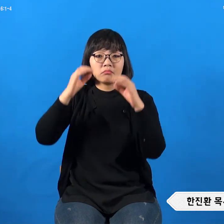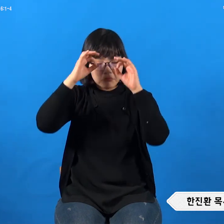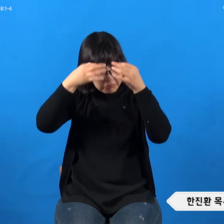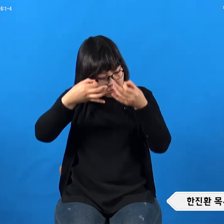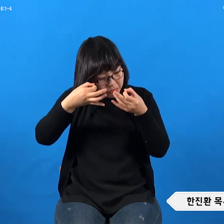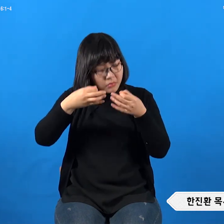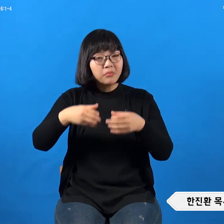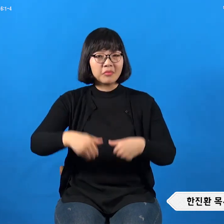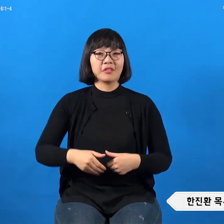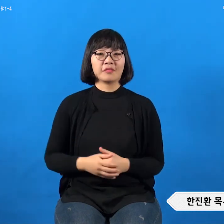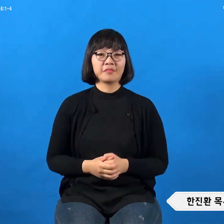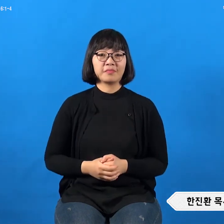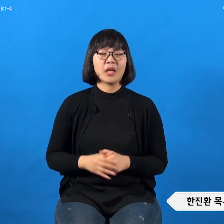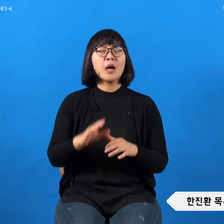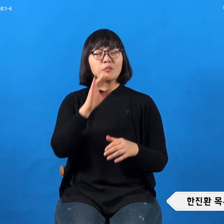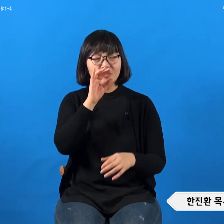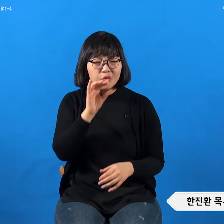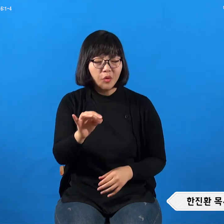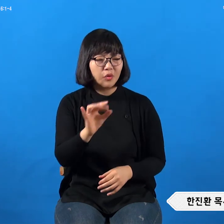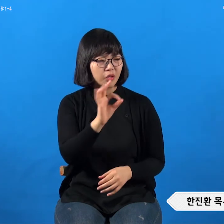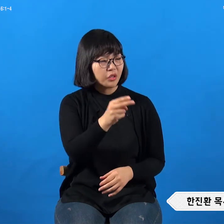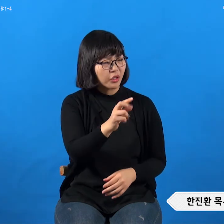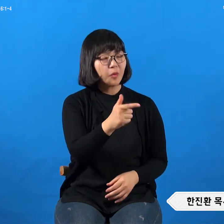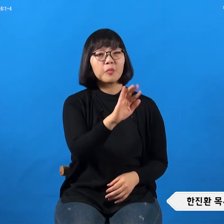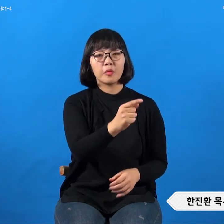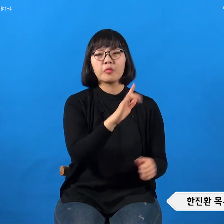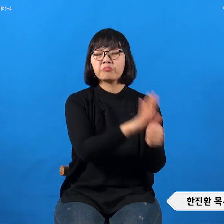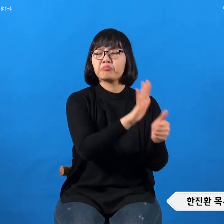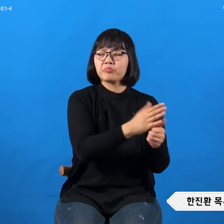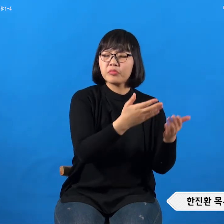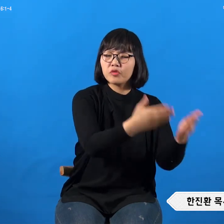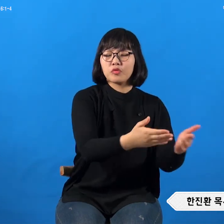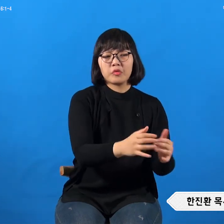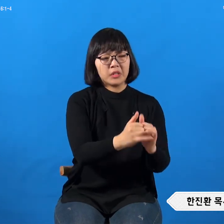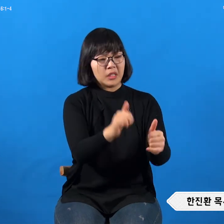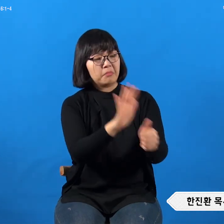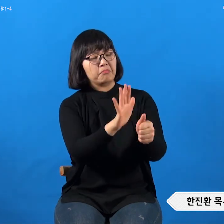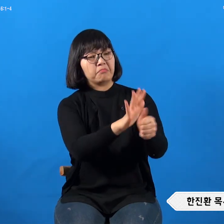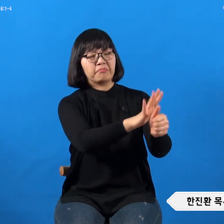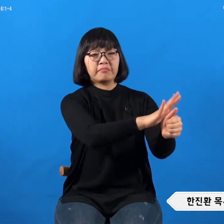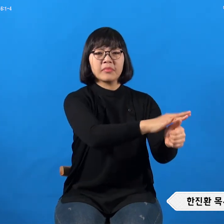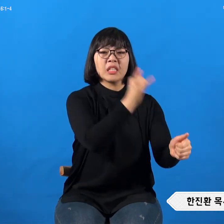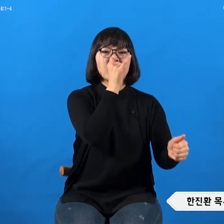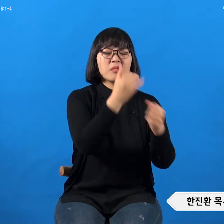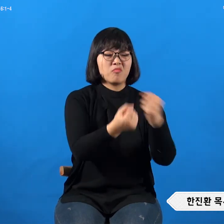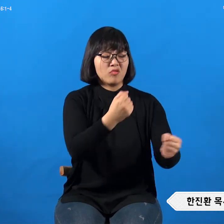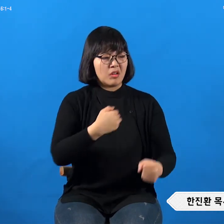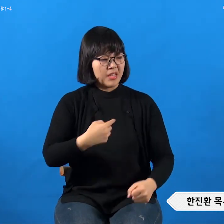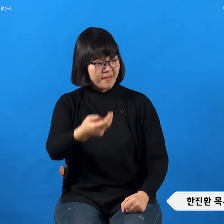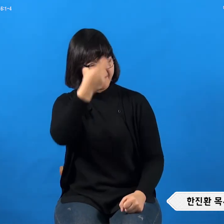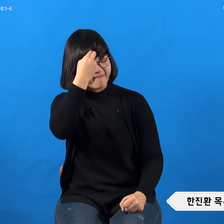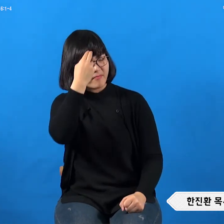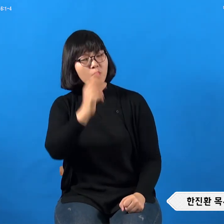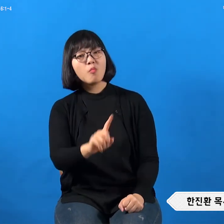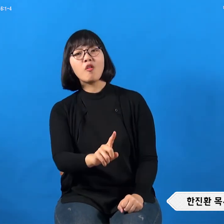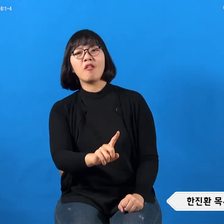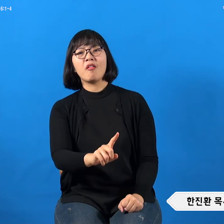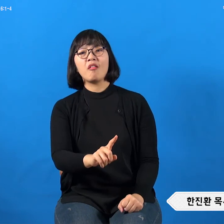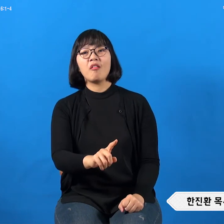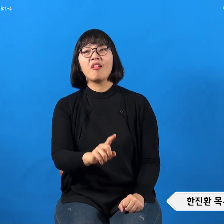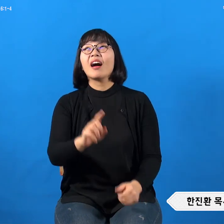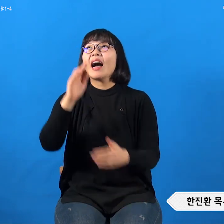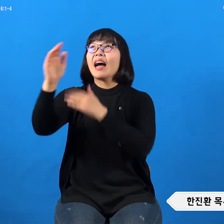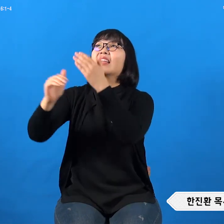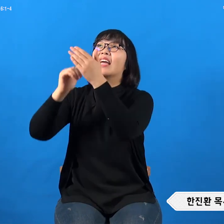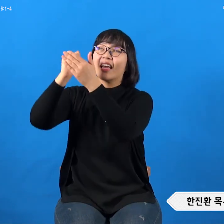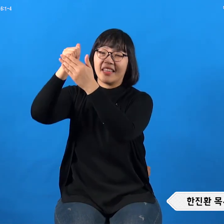많이 하고 했는데 어려울 수 있습니다. 그것은 그런 사람은 하나님의 다른 뜻이 있기 때문입니다.